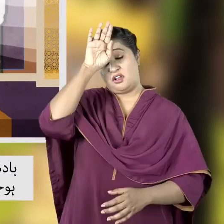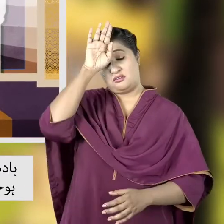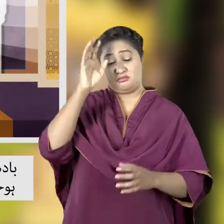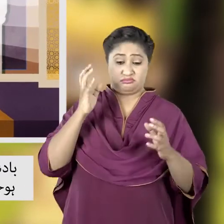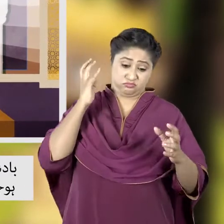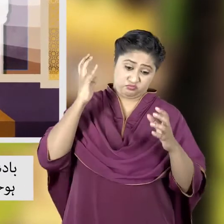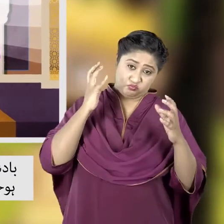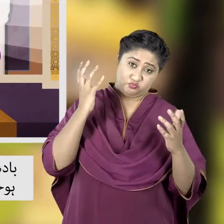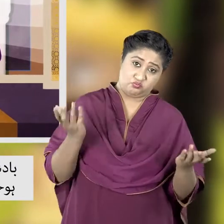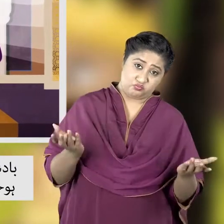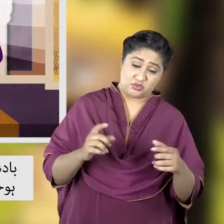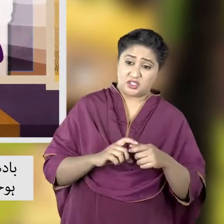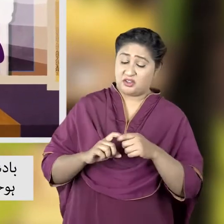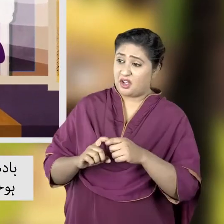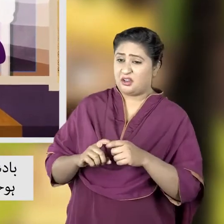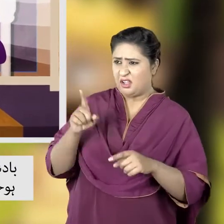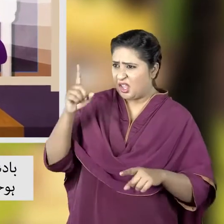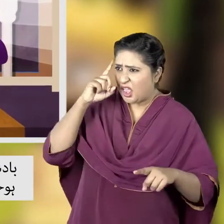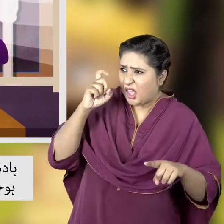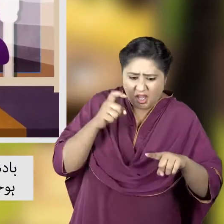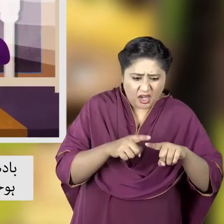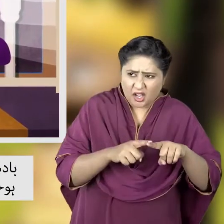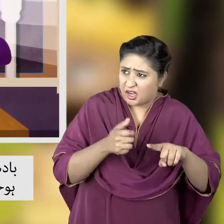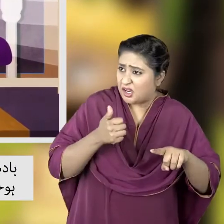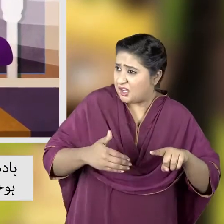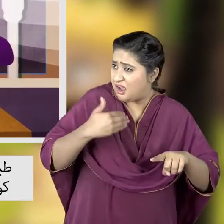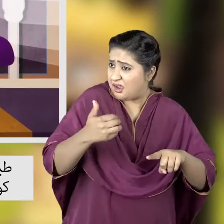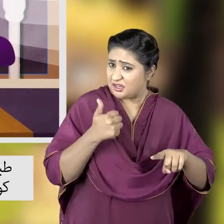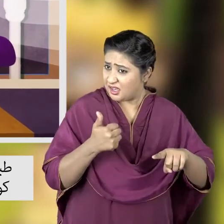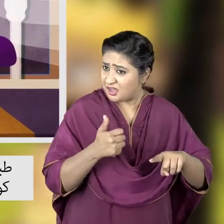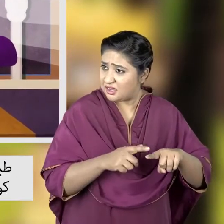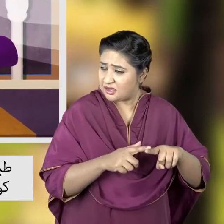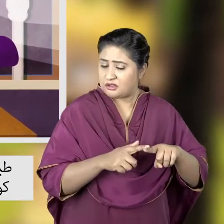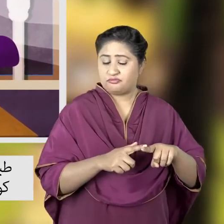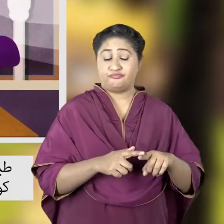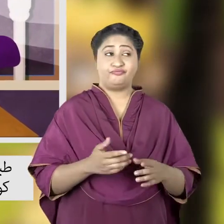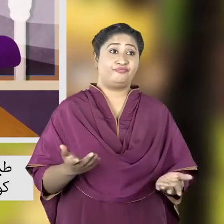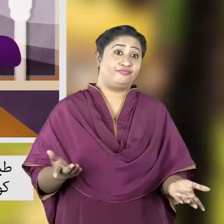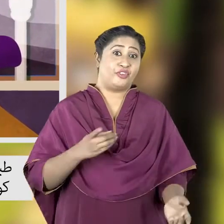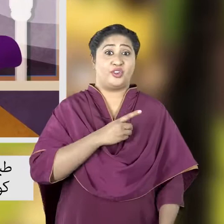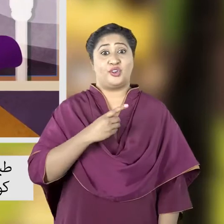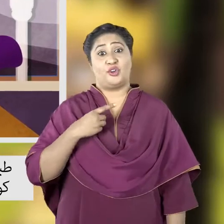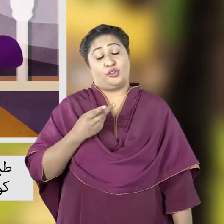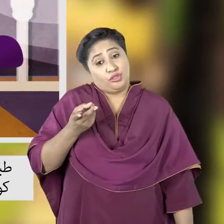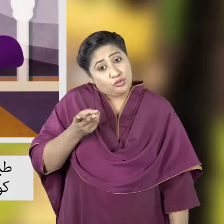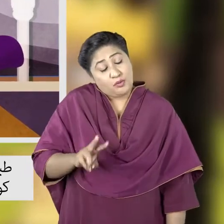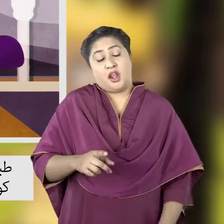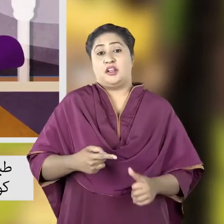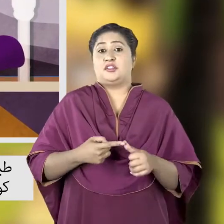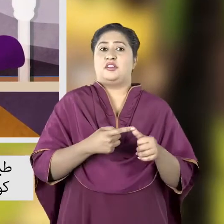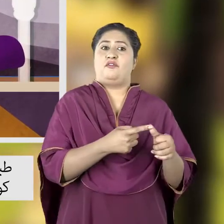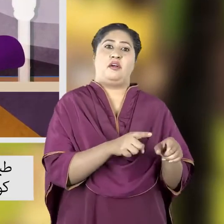بادشاہ نے کہا کیا تمہیں یقین ہے کہ یہ ٹھیک ہو جائے گا؟ طبیب نے پھر وہی جواب دیا کہ